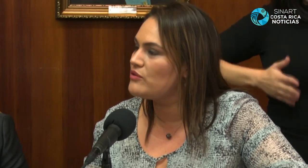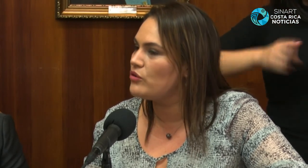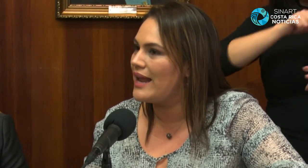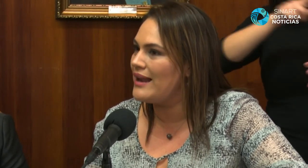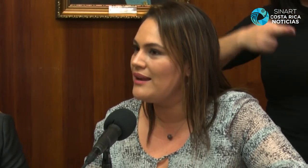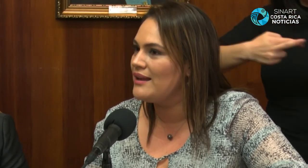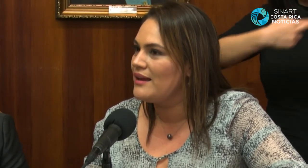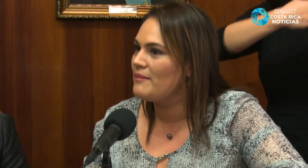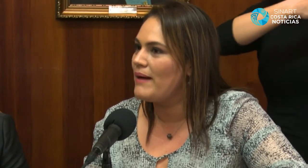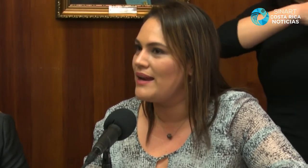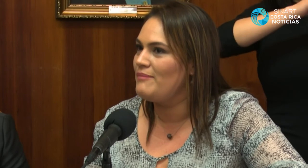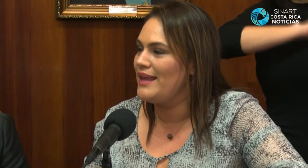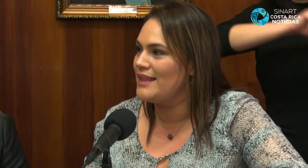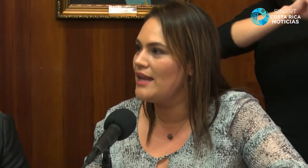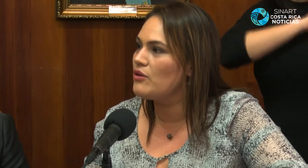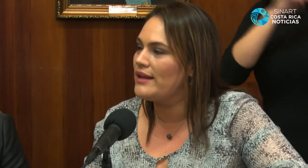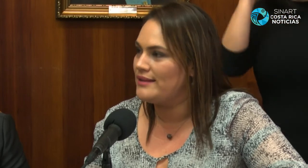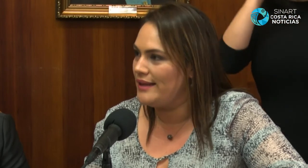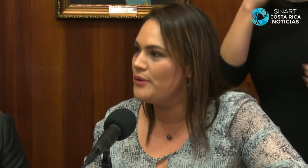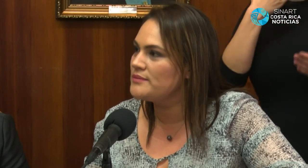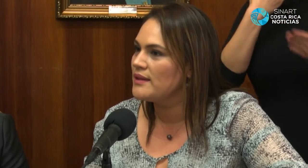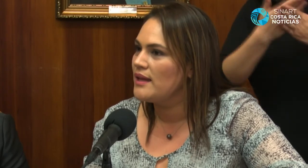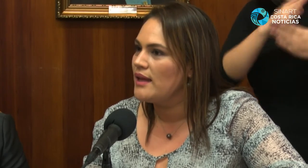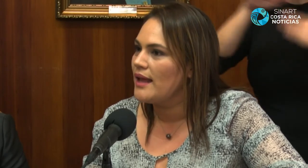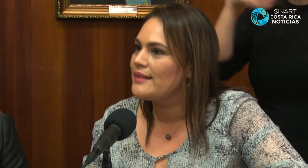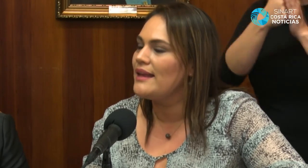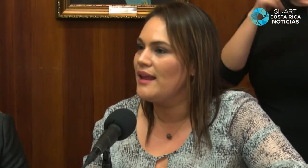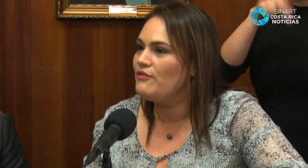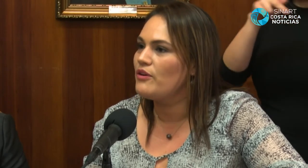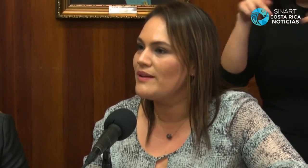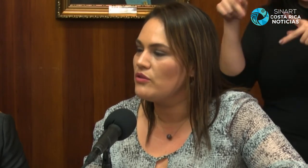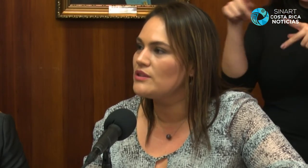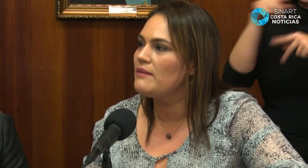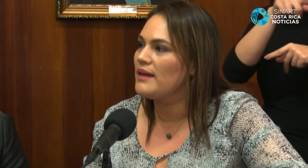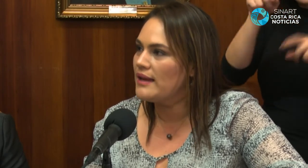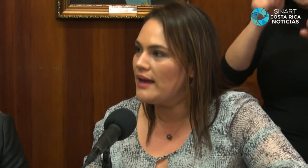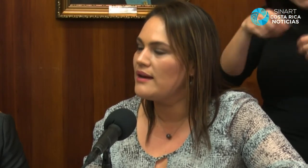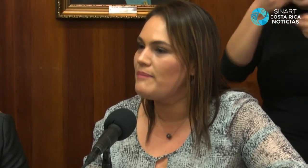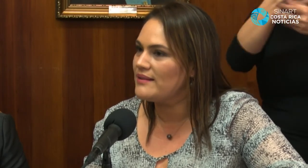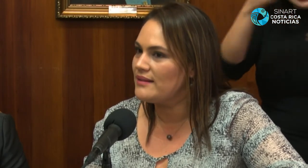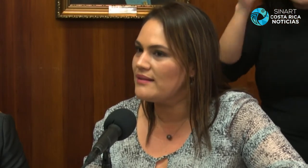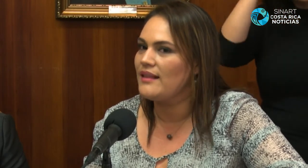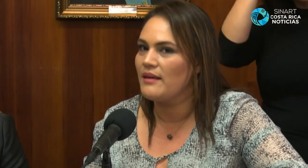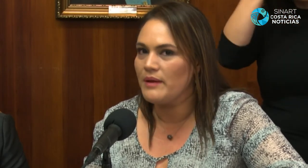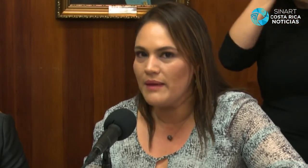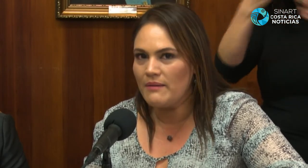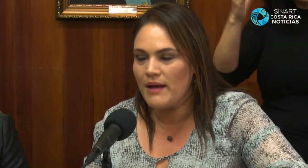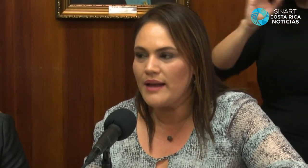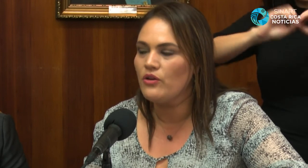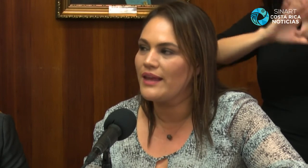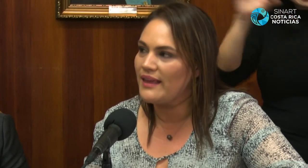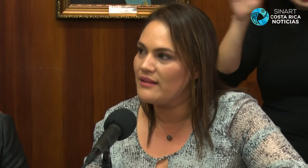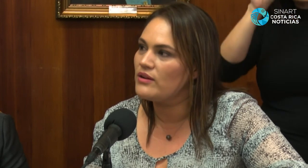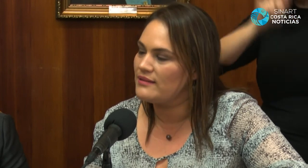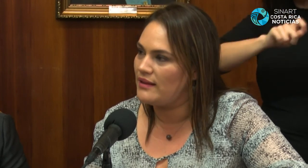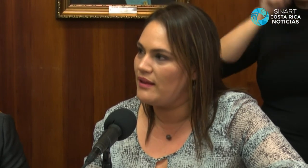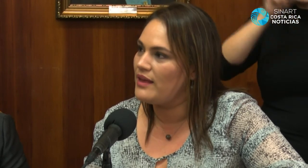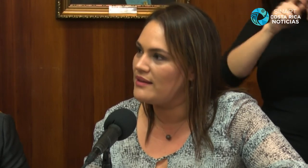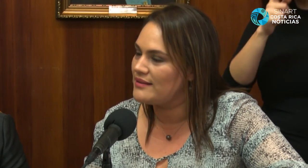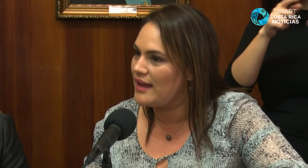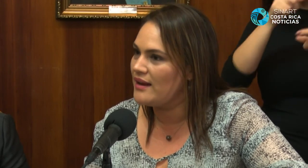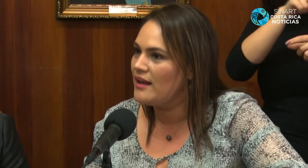206 descartados. Recordemos que también se han tomado nuevas medidas como el cierre preventivo a centros educativos en riesgo,